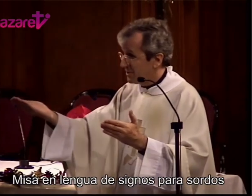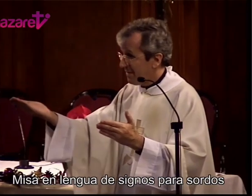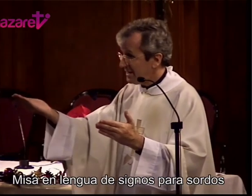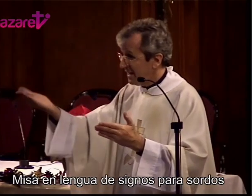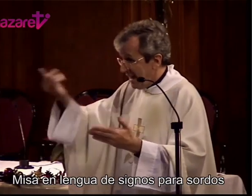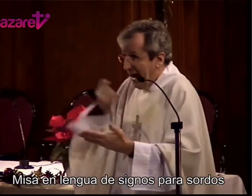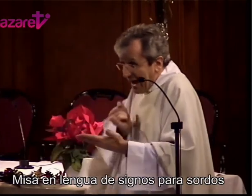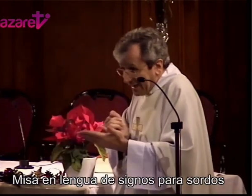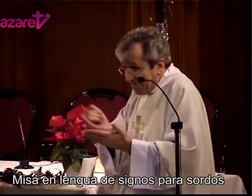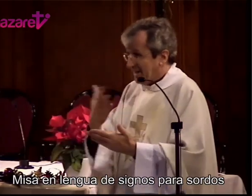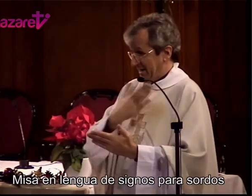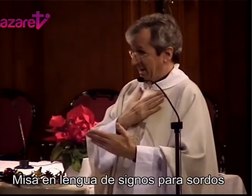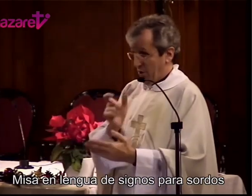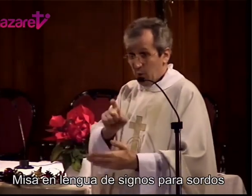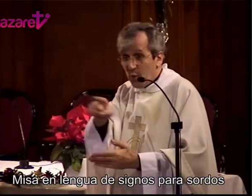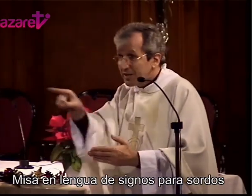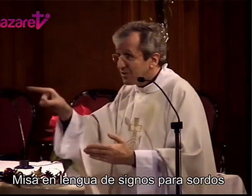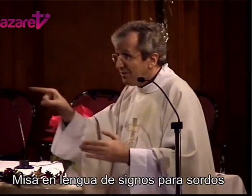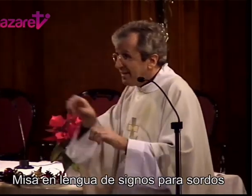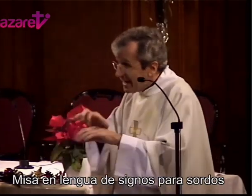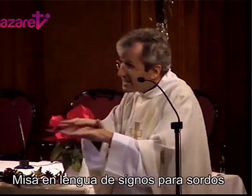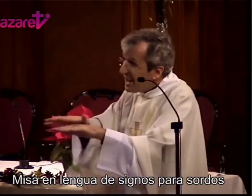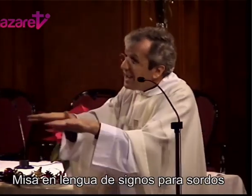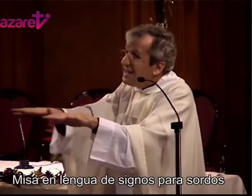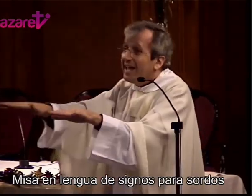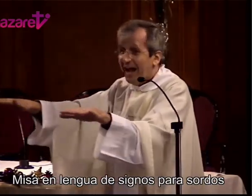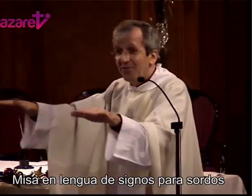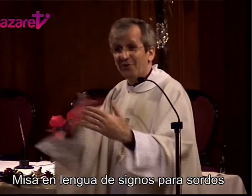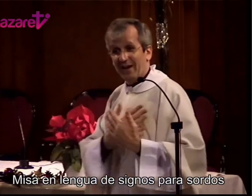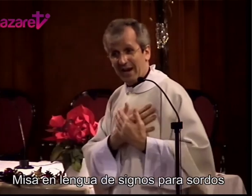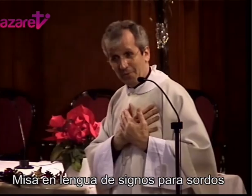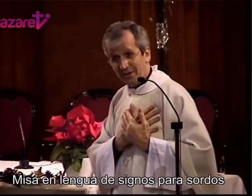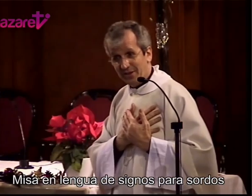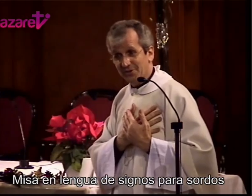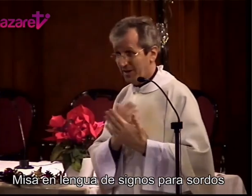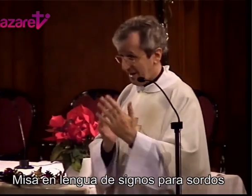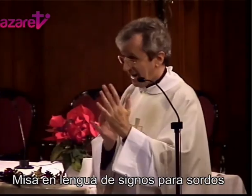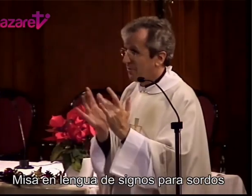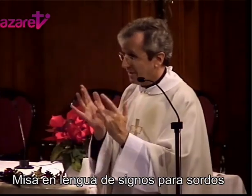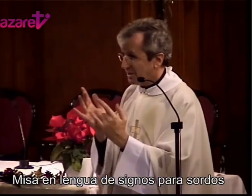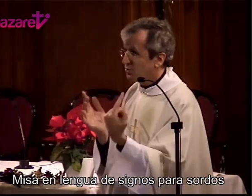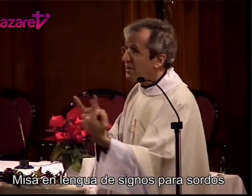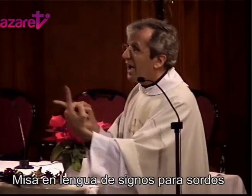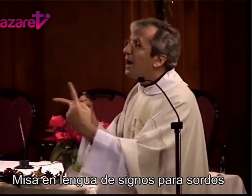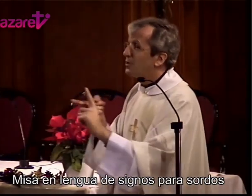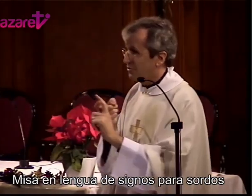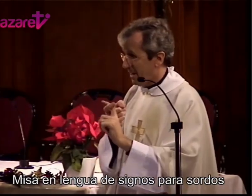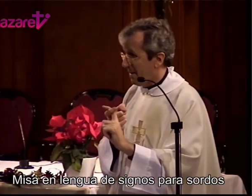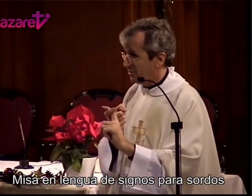demás, a través nuestro está llegando el amor de Dios, el amor de Jesús a nuestros hermanos.